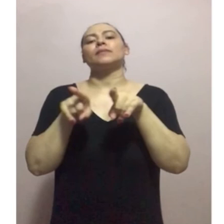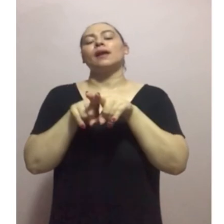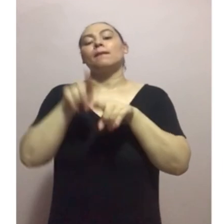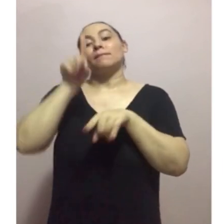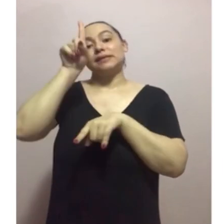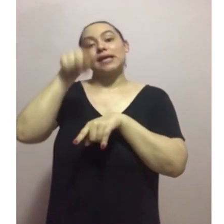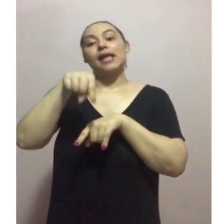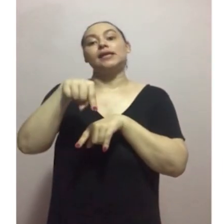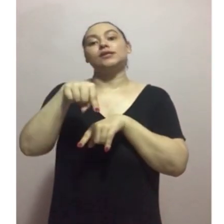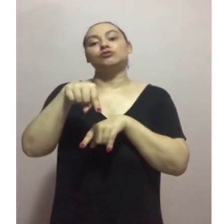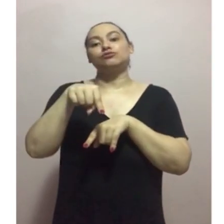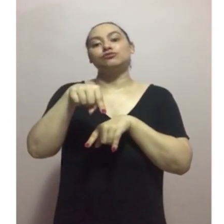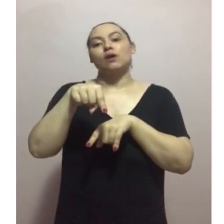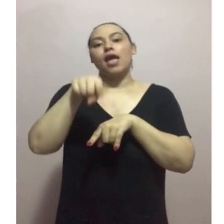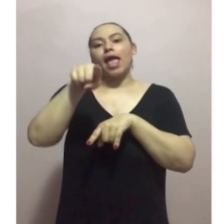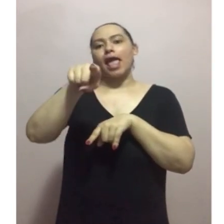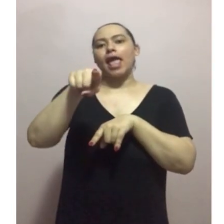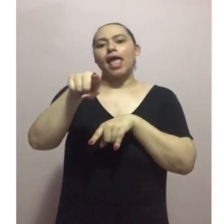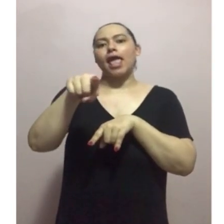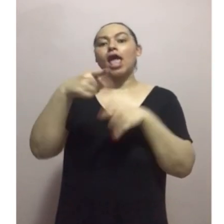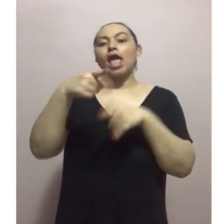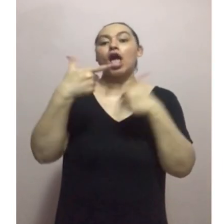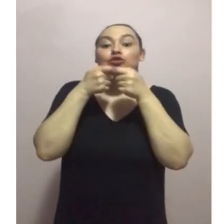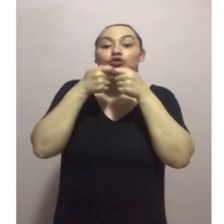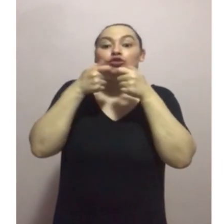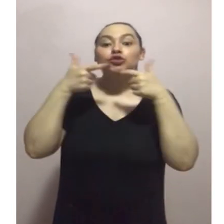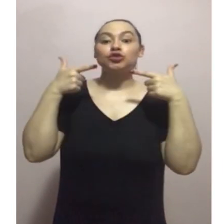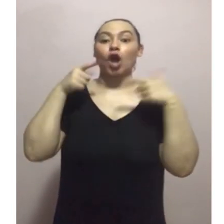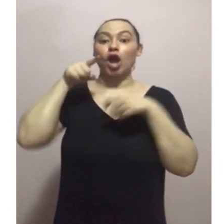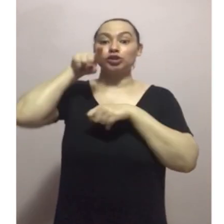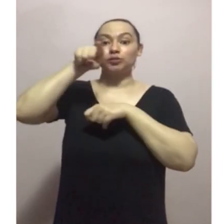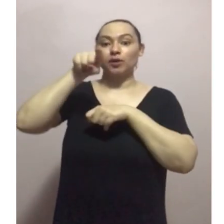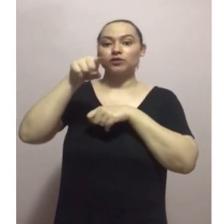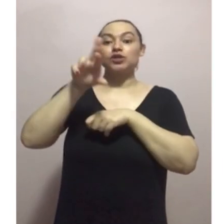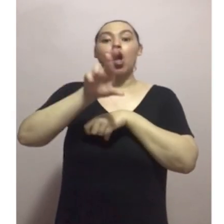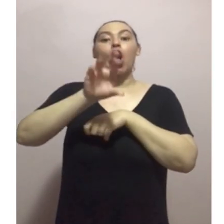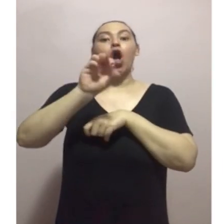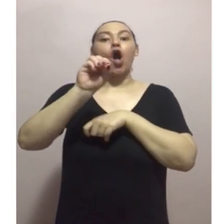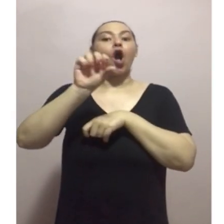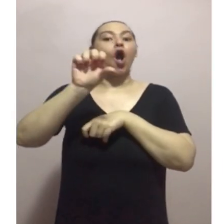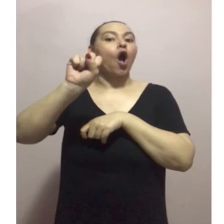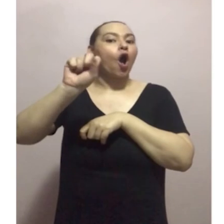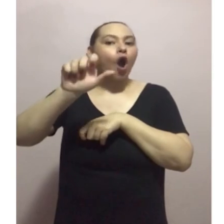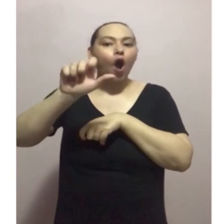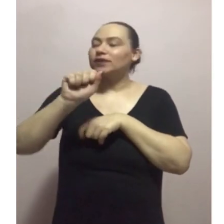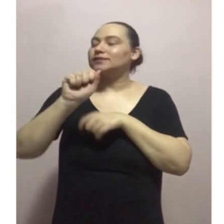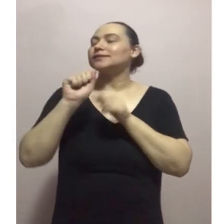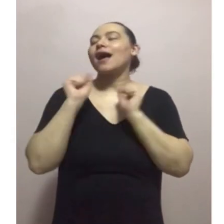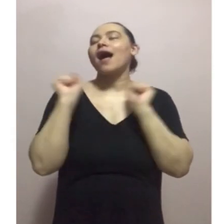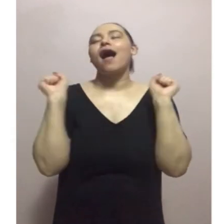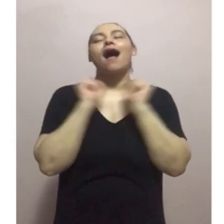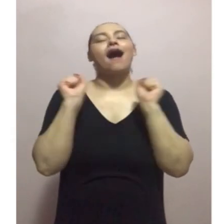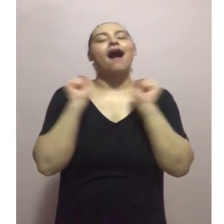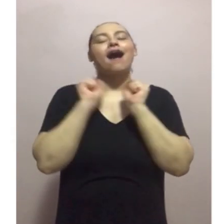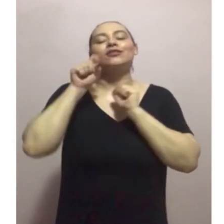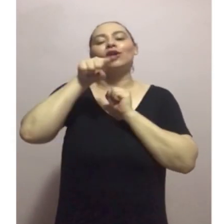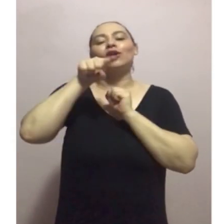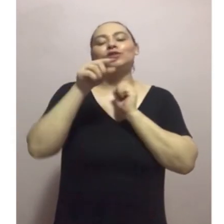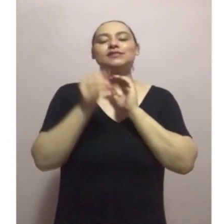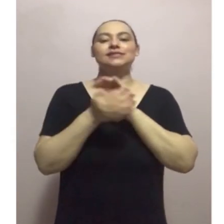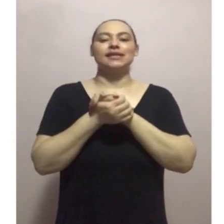sociais. Mas é isso, força total. Rosa Casale, te amo, adoro você. Rosa é uma super produtora do